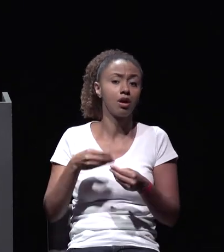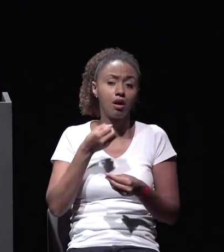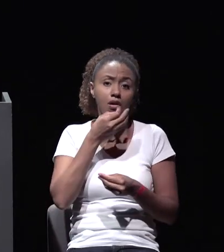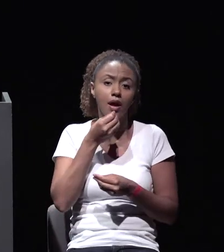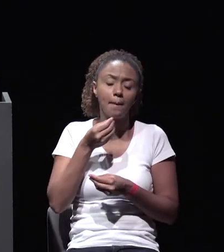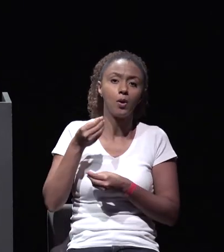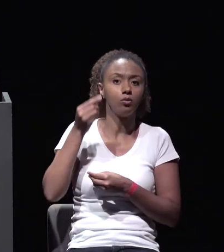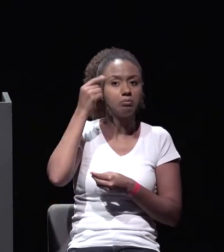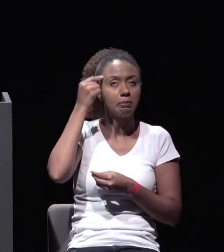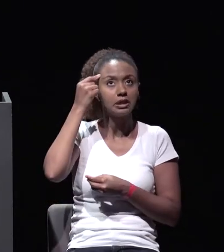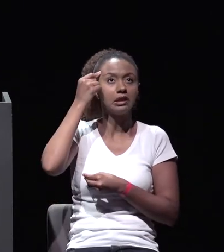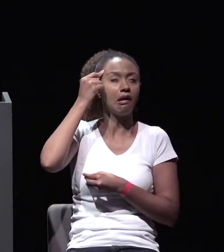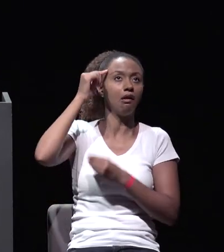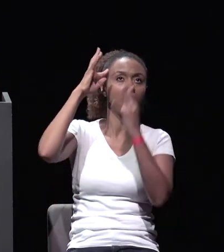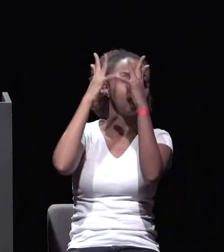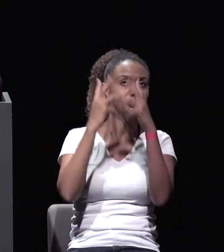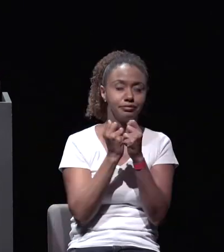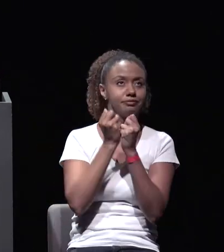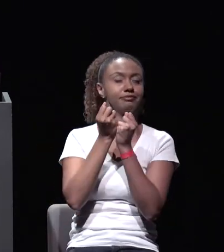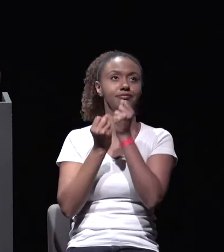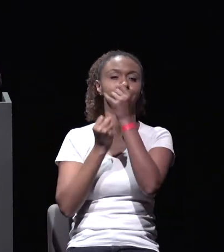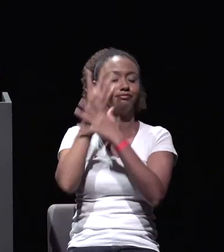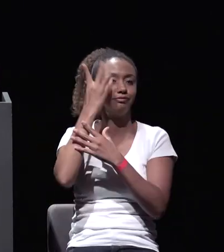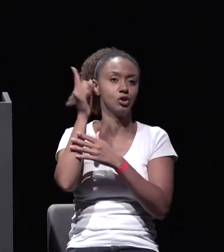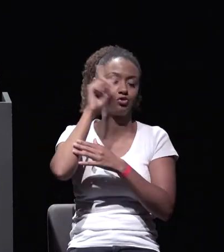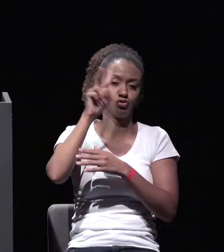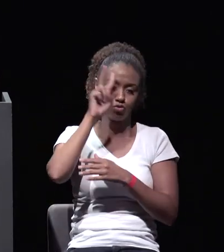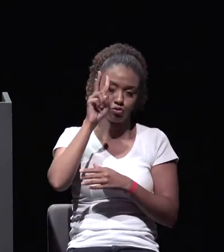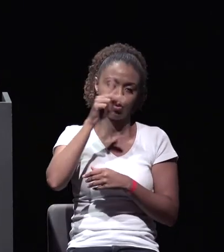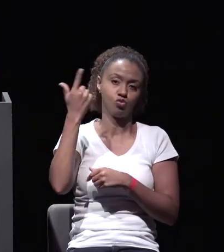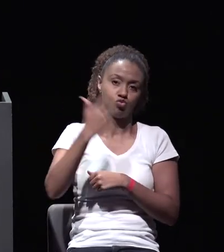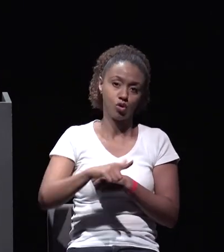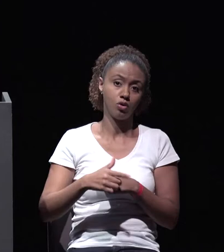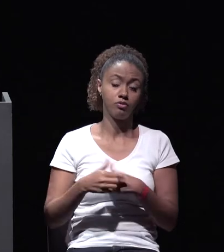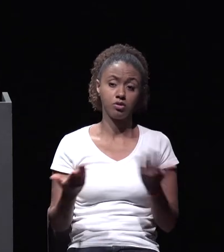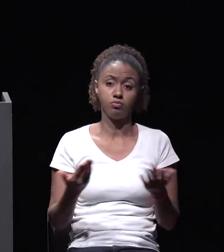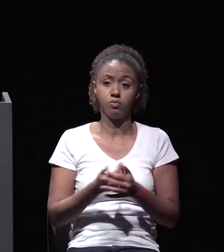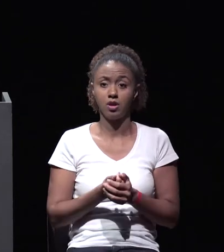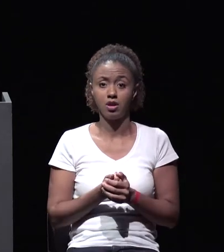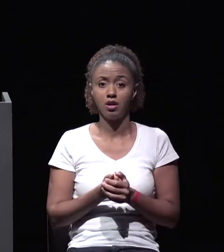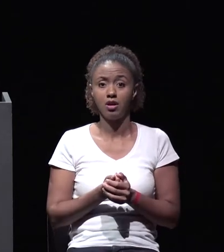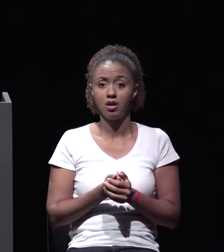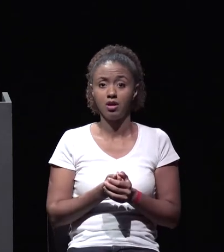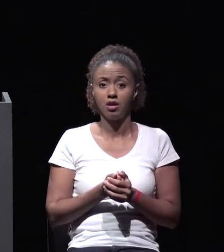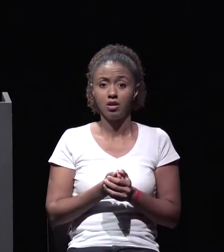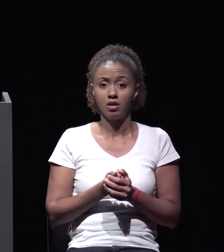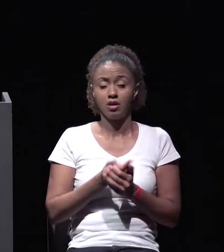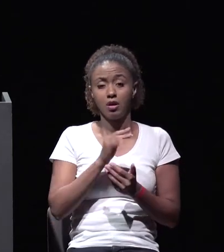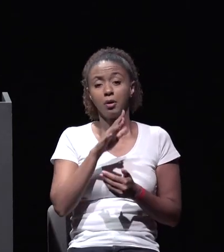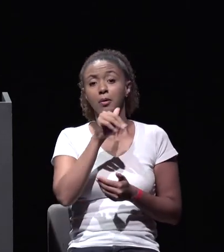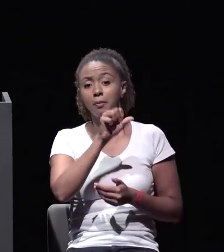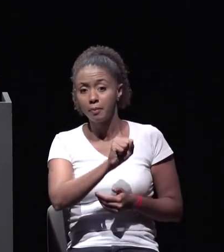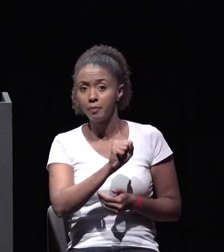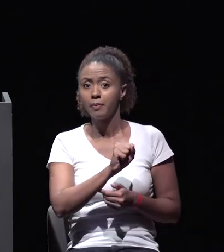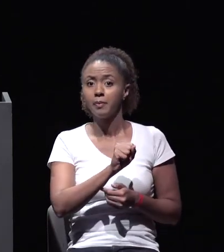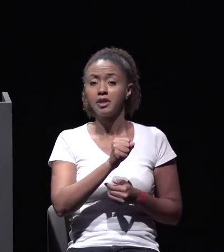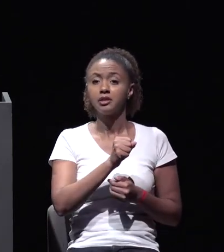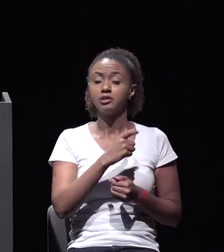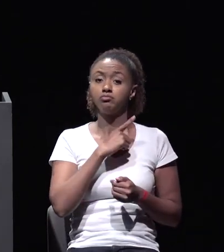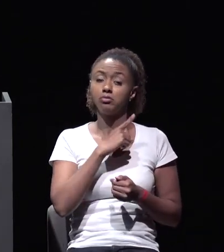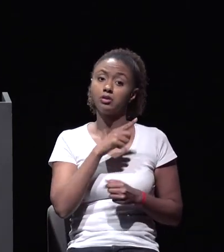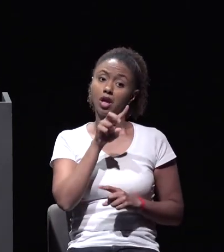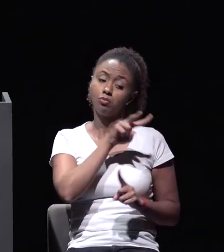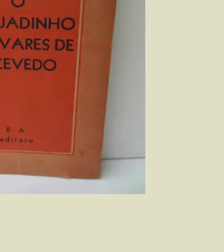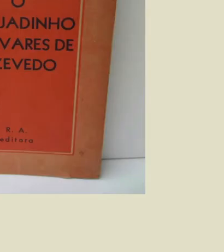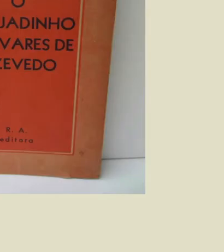caminhos então o bretas como vocês vêem nem de alguma maneira acaba por modelar essa percepção né